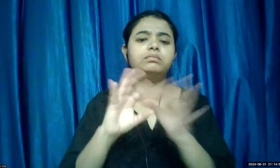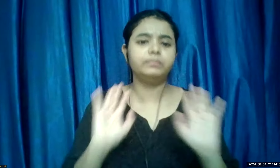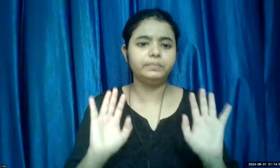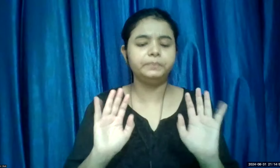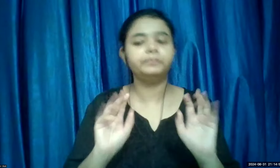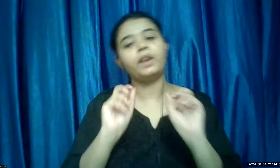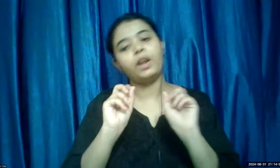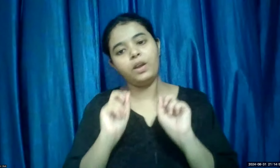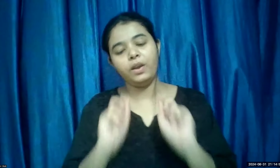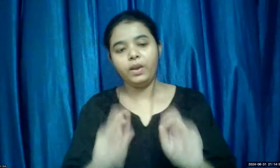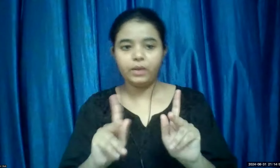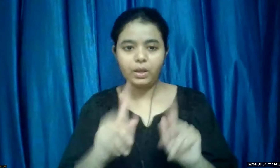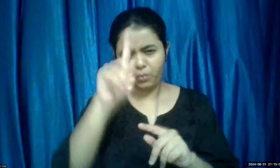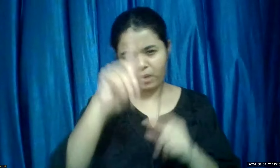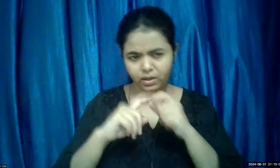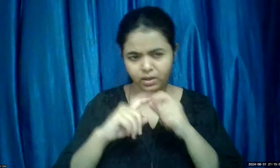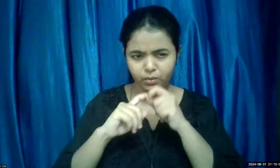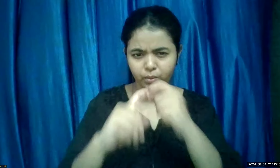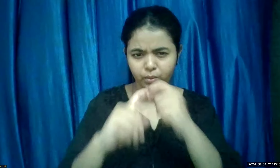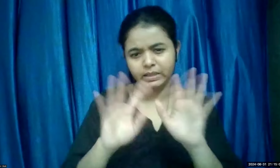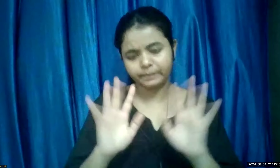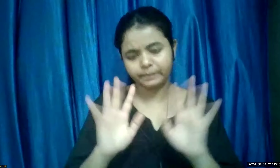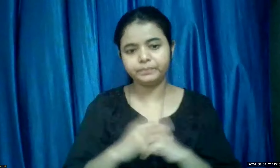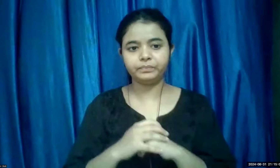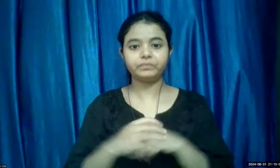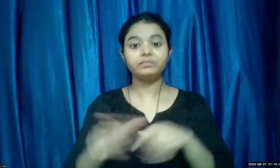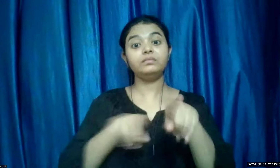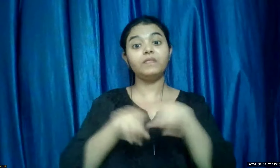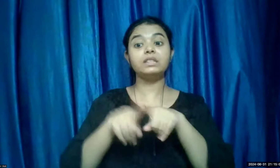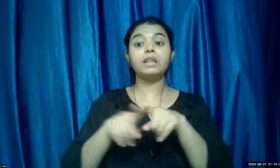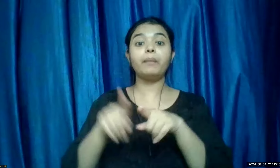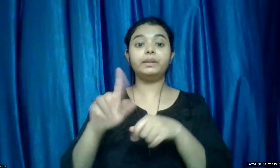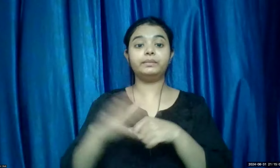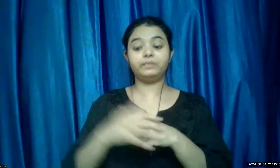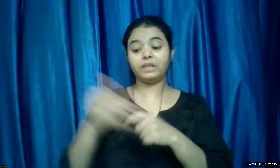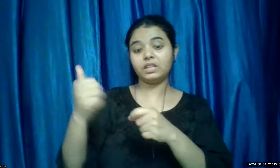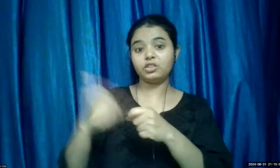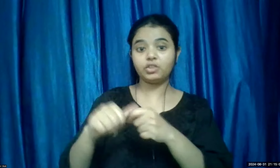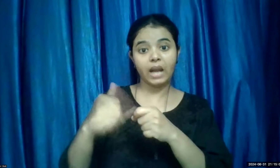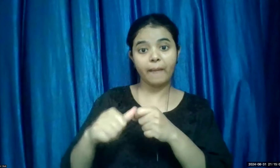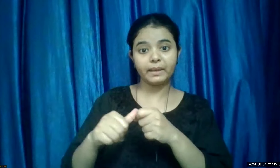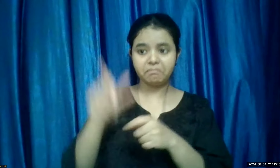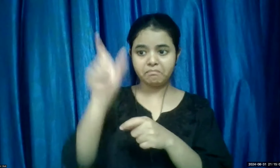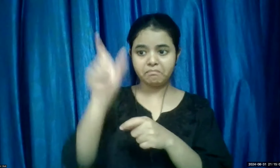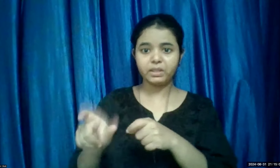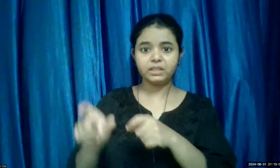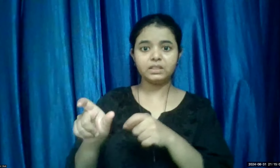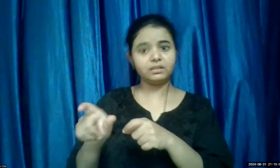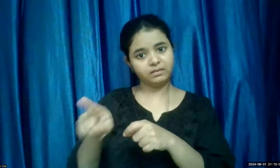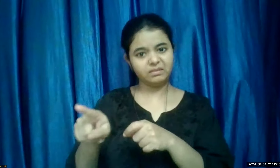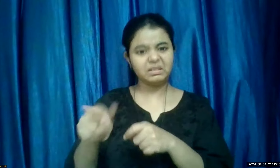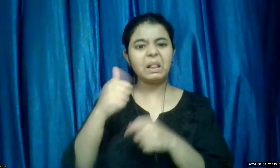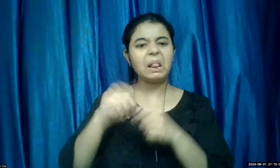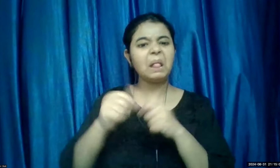अच्छा, अब मैं आपसे पूछूंगा कि कोई शराबी व्यक्ति है तो उसके दोस्त क्या होंगे? उसके दोस्त भी शराबी होंगे,